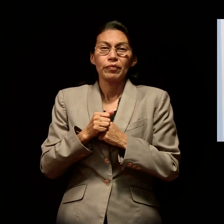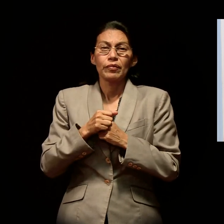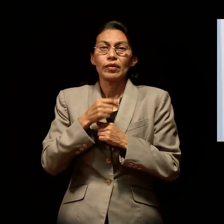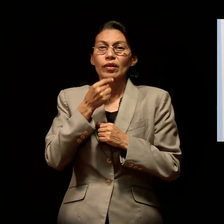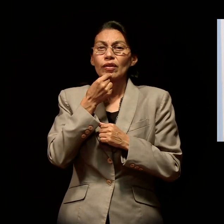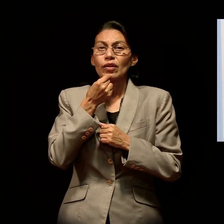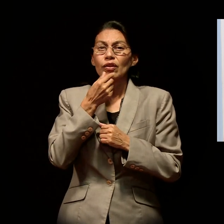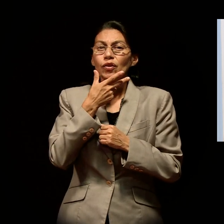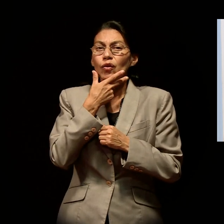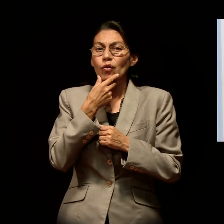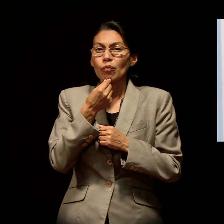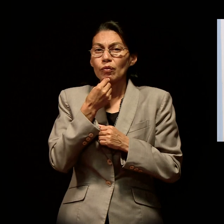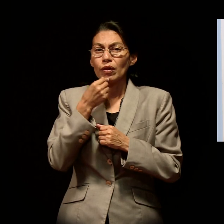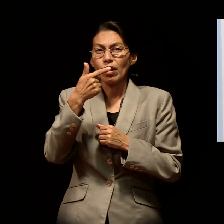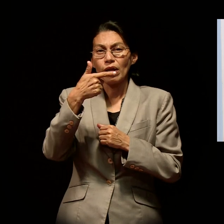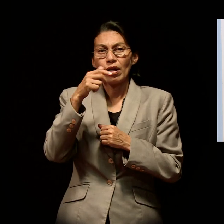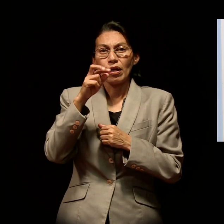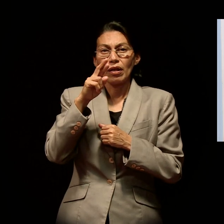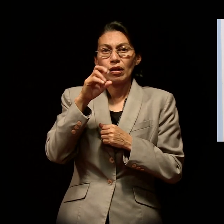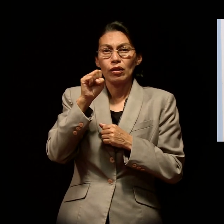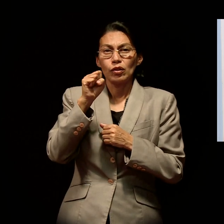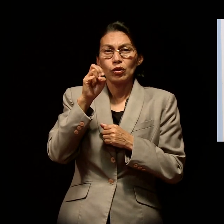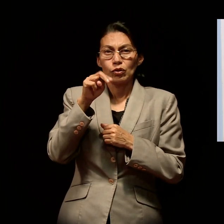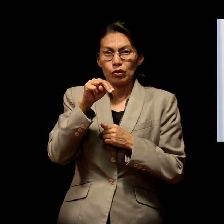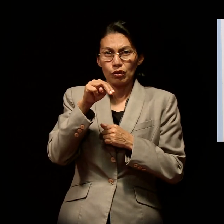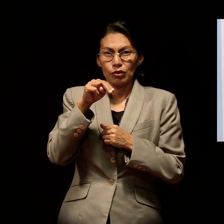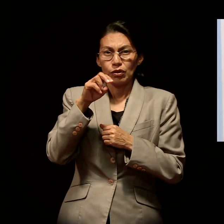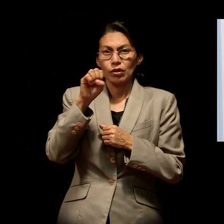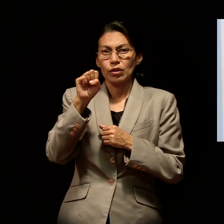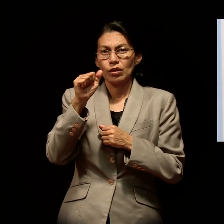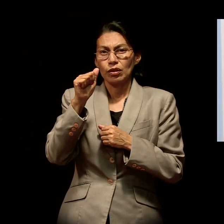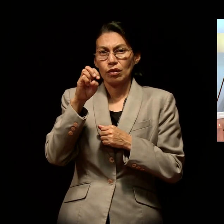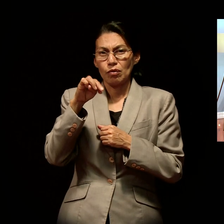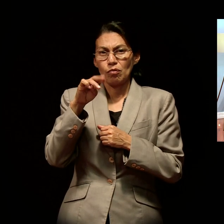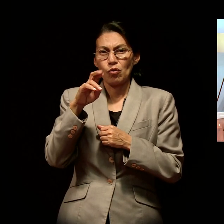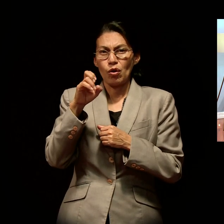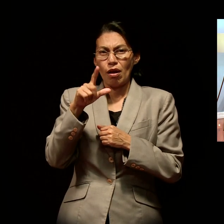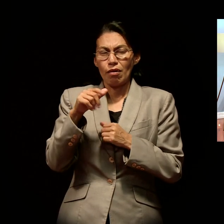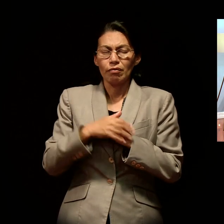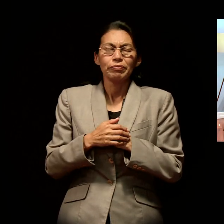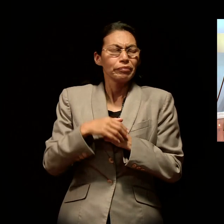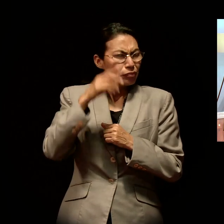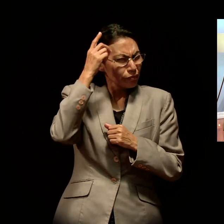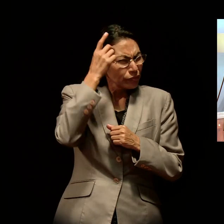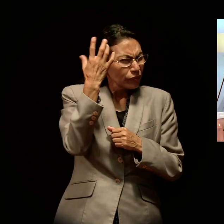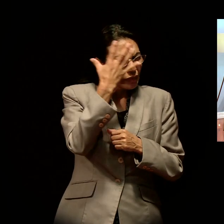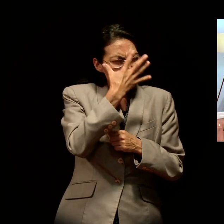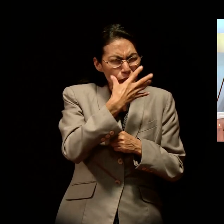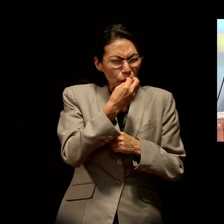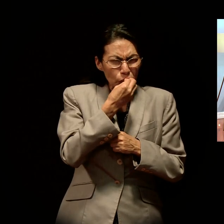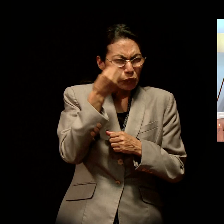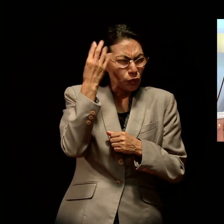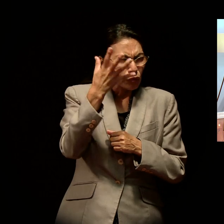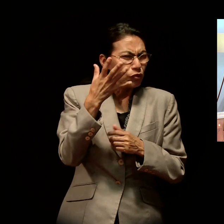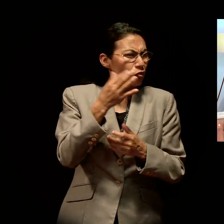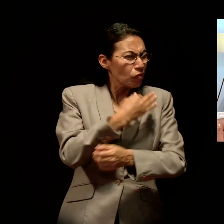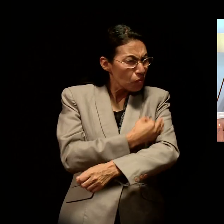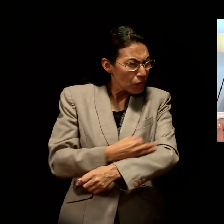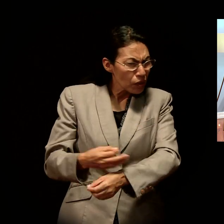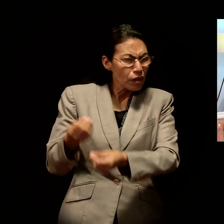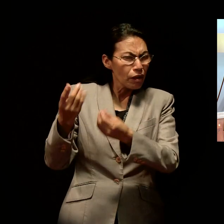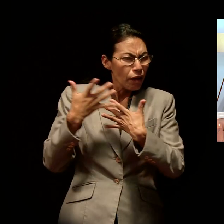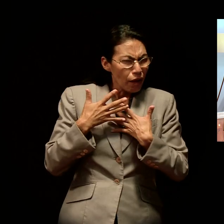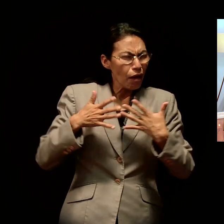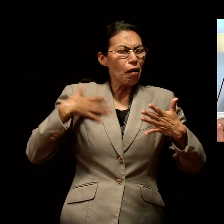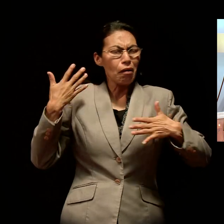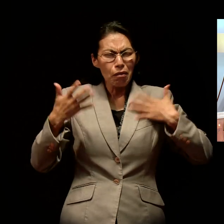el precioso niño gerson Samuel qué maravilloso es Dios verdad que Dios nos da una familia para